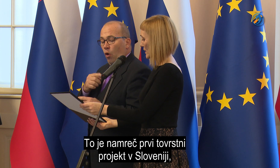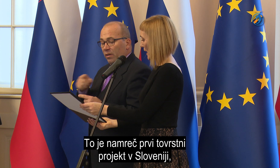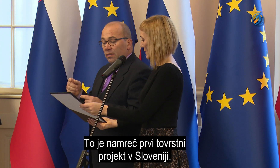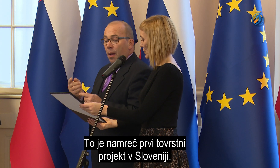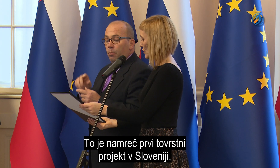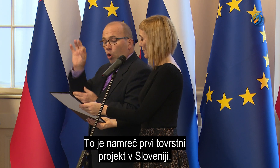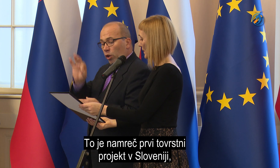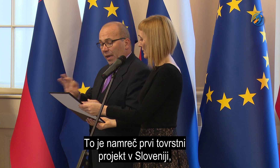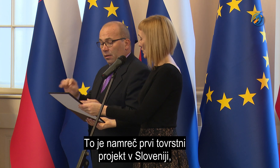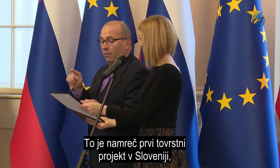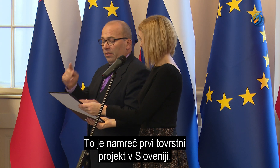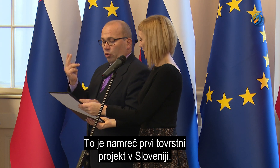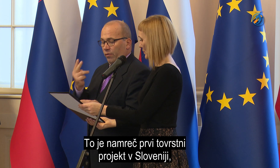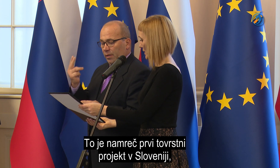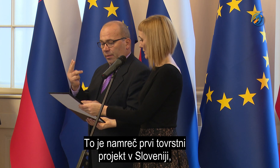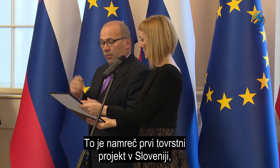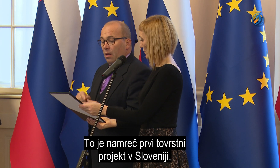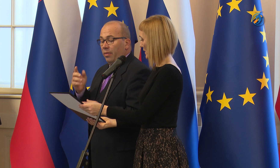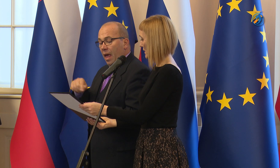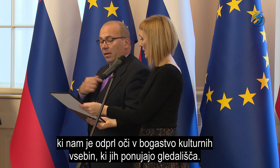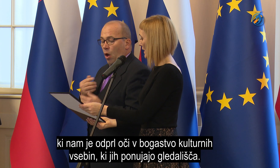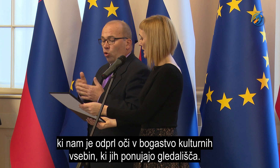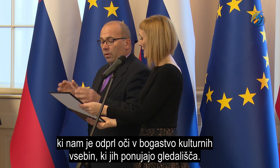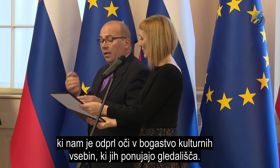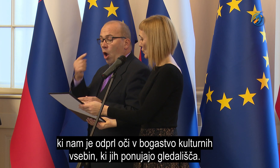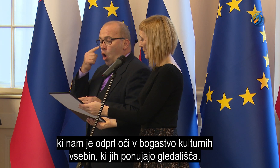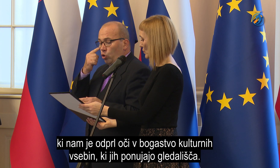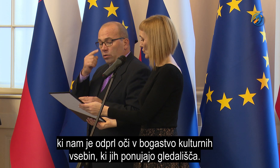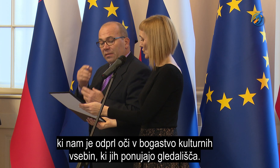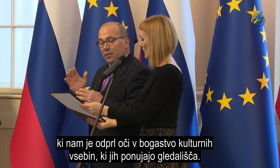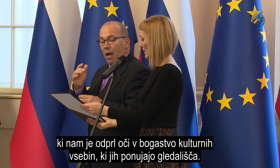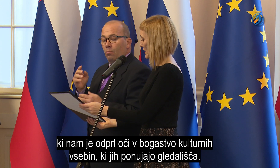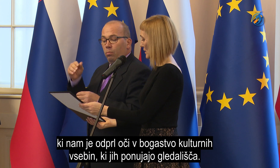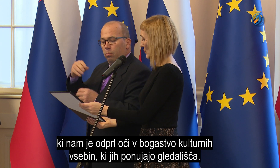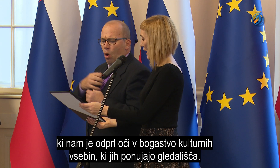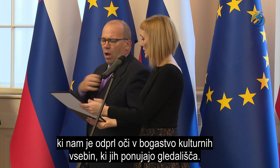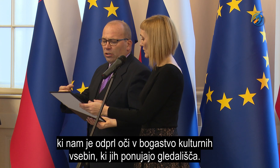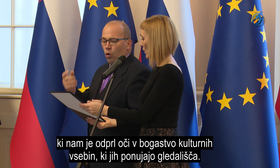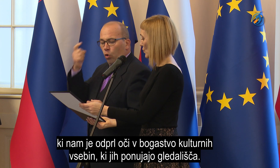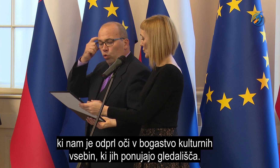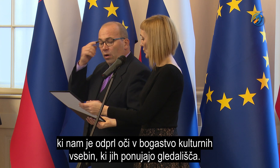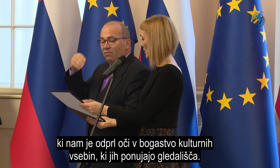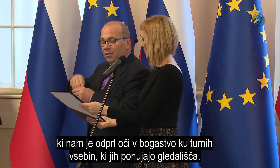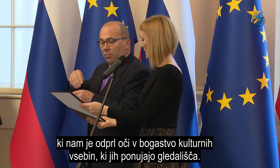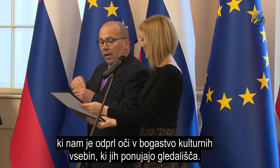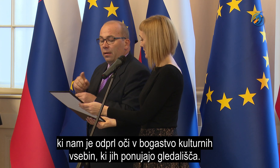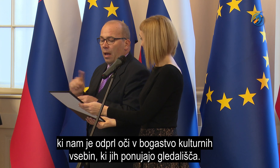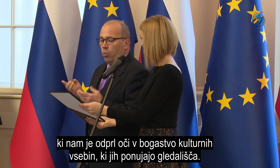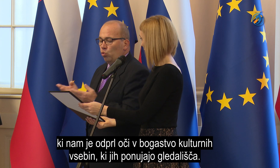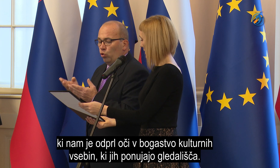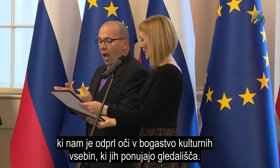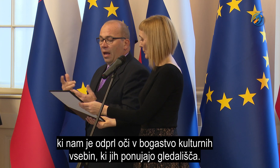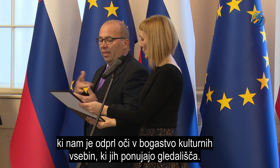To je namreč prvi tovrstni projekt v Sloveniji, ki nam je odprl oči za bogatstvo kulturnih